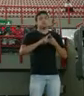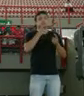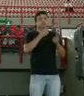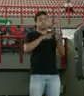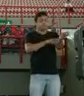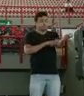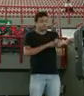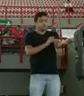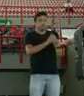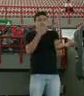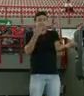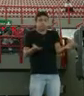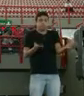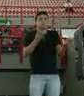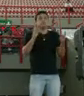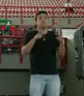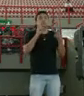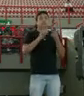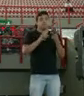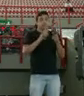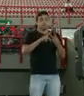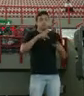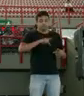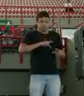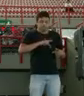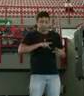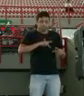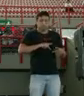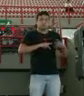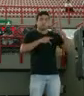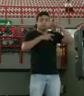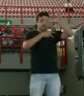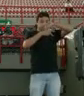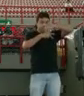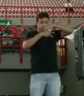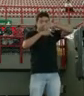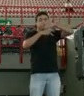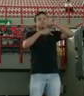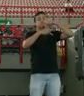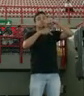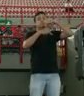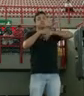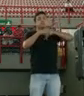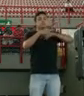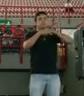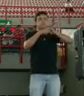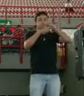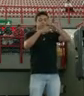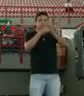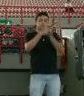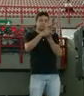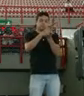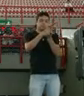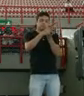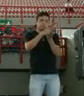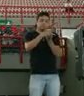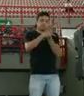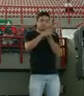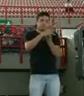quê? Sanguínea. E o pâncreas também é responsável por produzir 2